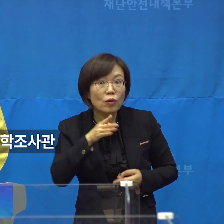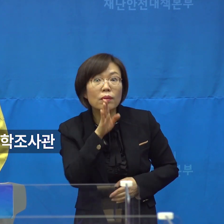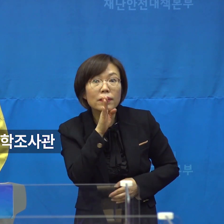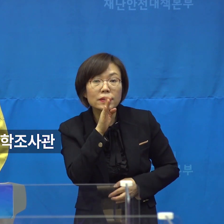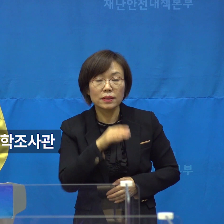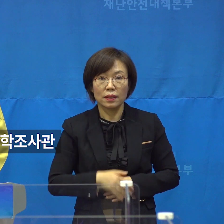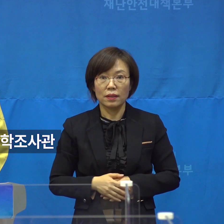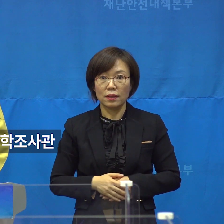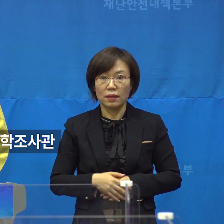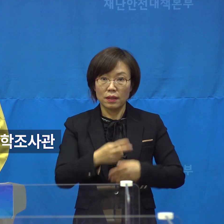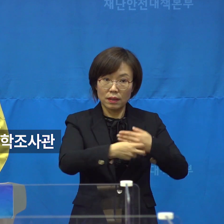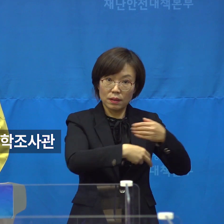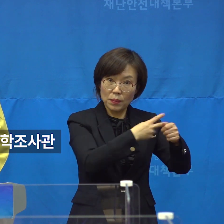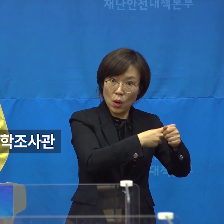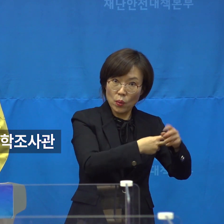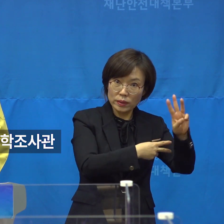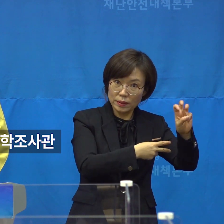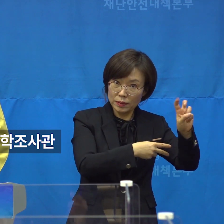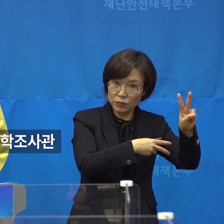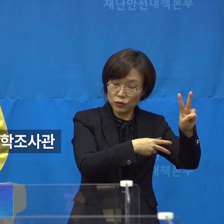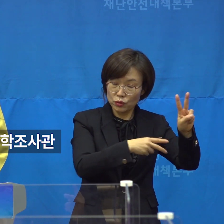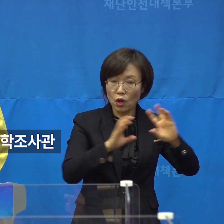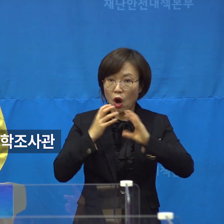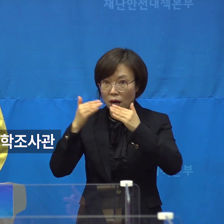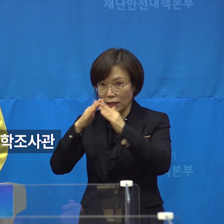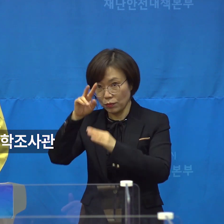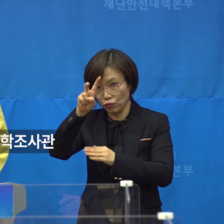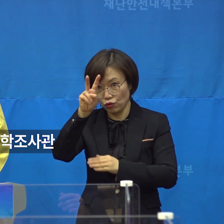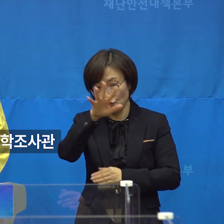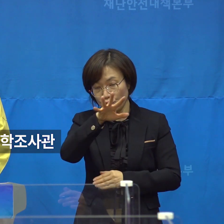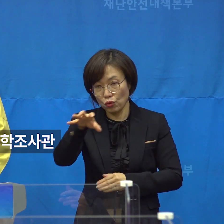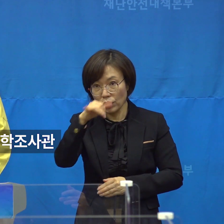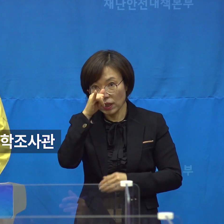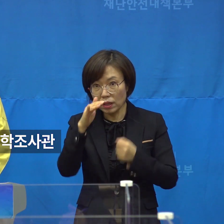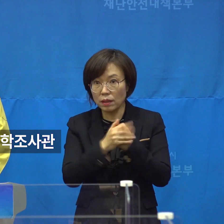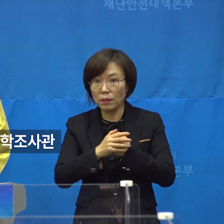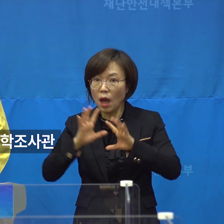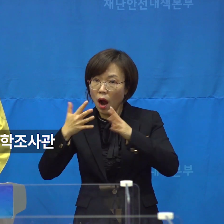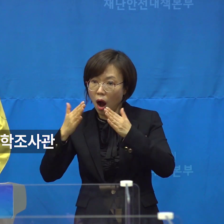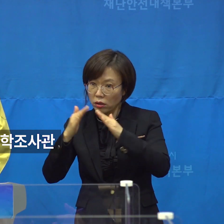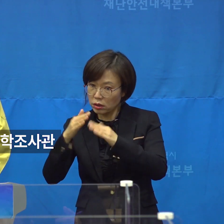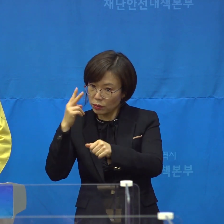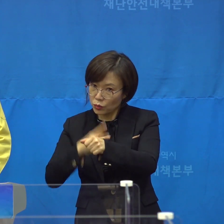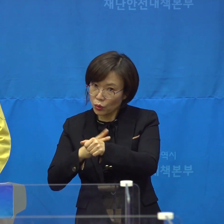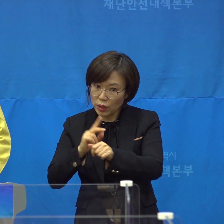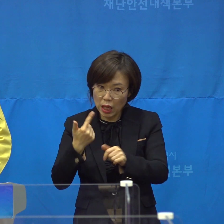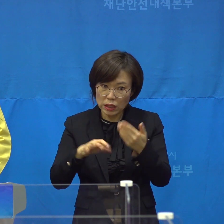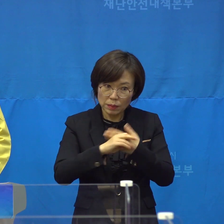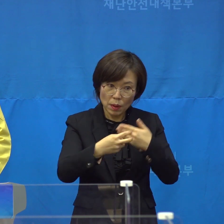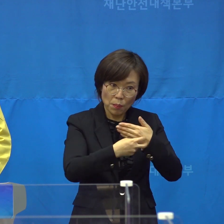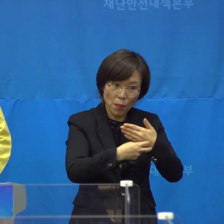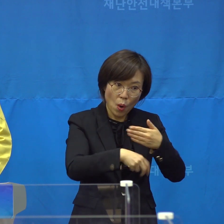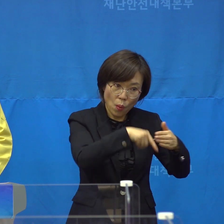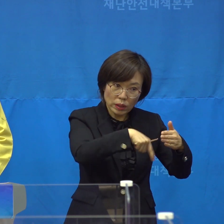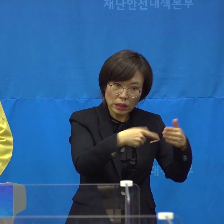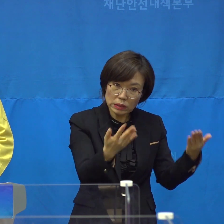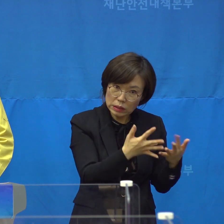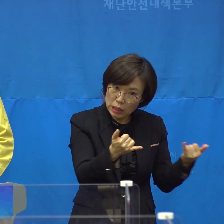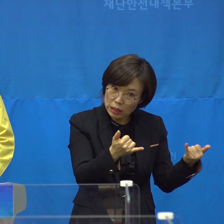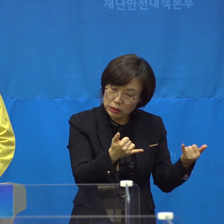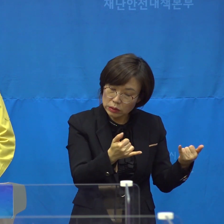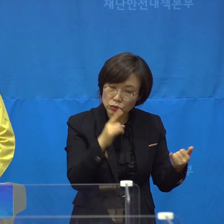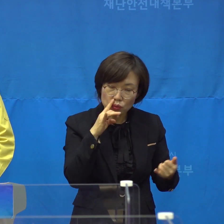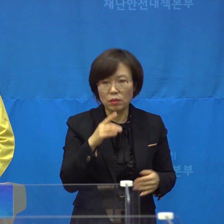같은데요. 네, 의료기관 32명. 네네. 어린이집 두 군데가 있기 때문에. 네네. 혹시 어린이집 교사인지, 아니면 의료기관 종사인지